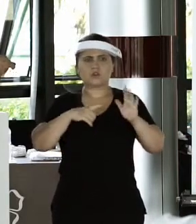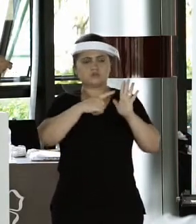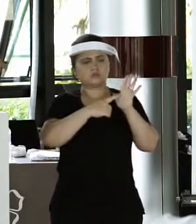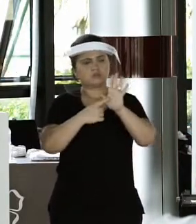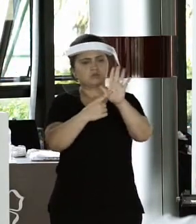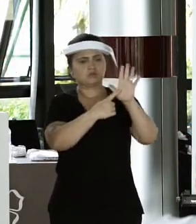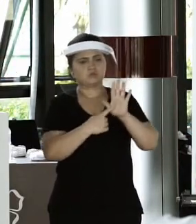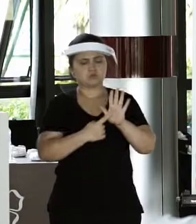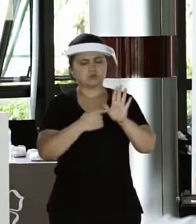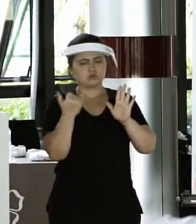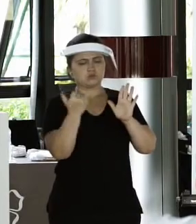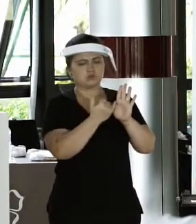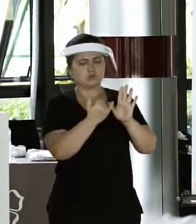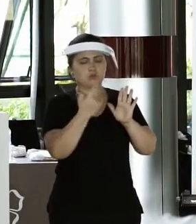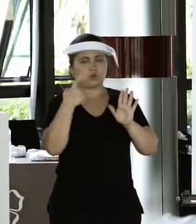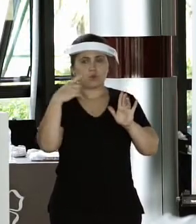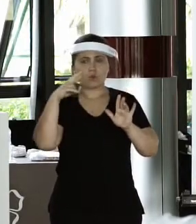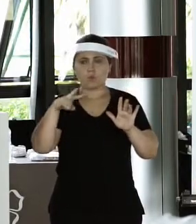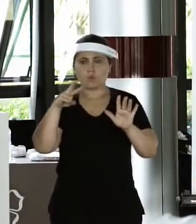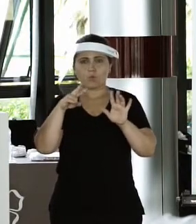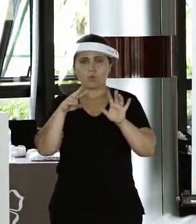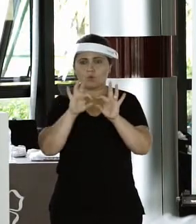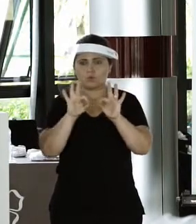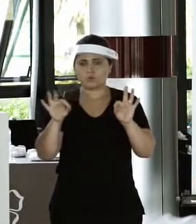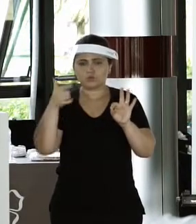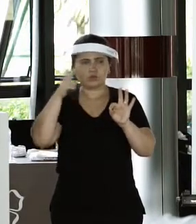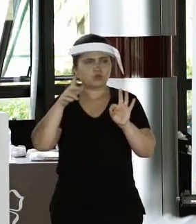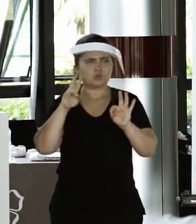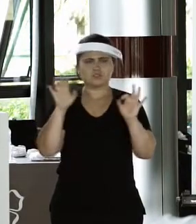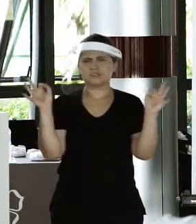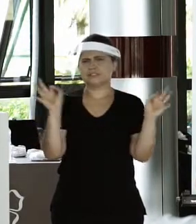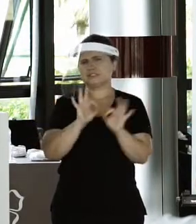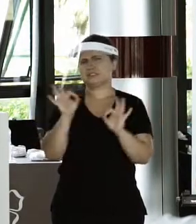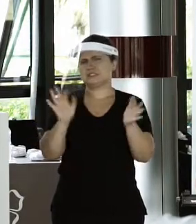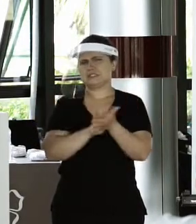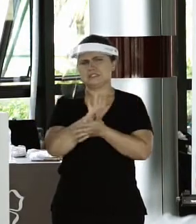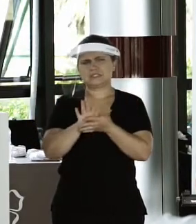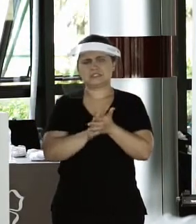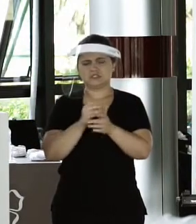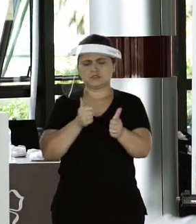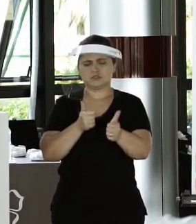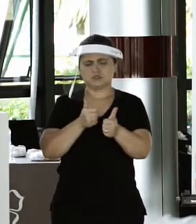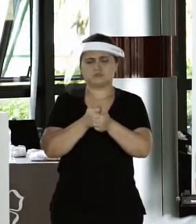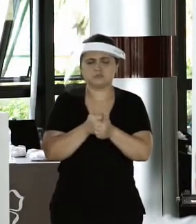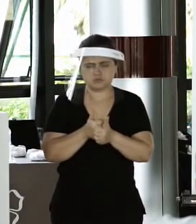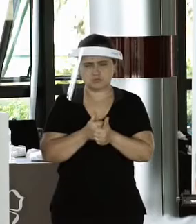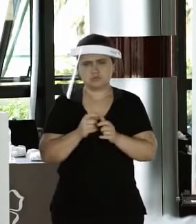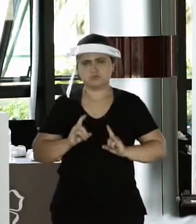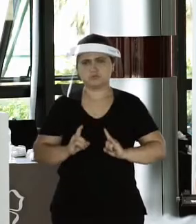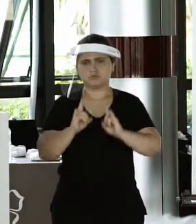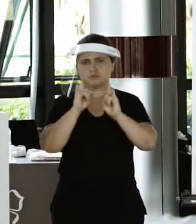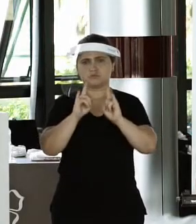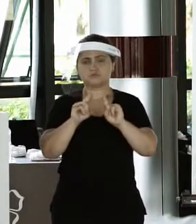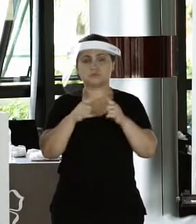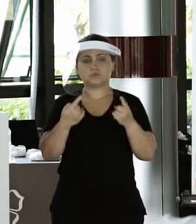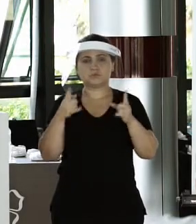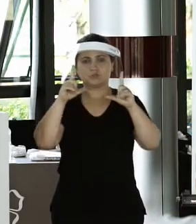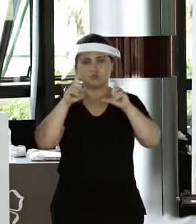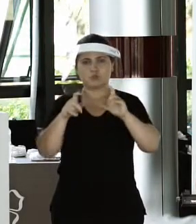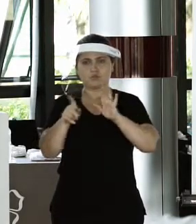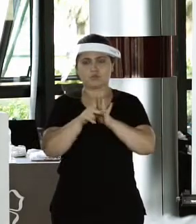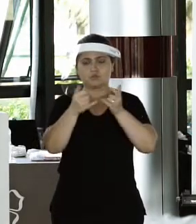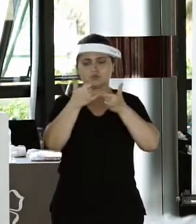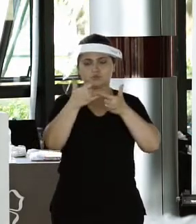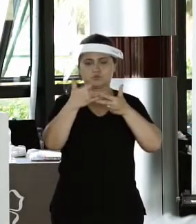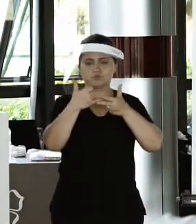o laser. Com o olho, eu não teria visto isso de jeito nenhum, a essa distância que eu estava da fachada. Tá? Aqui o